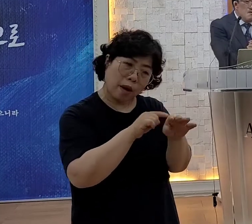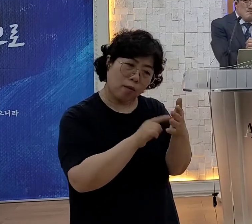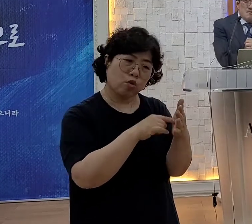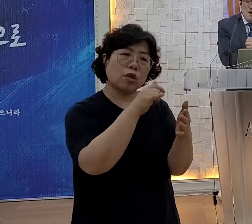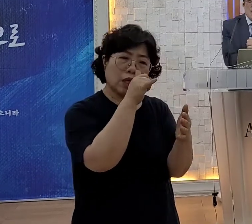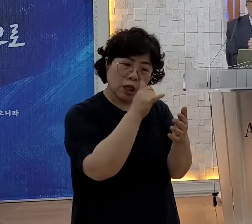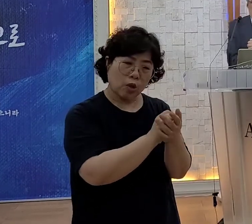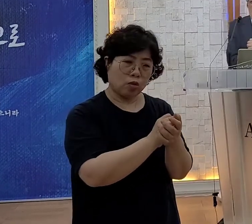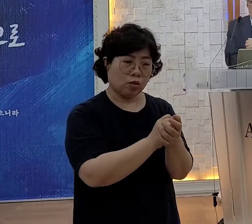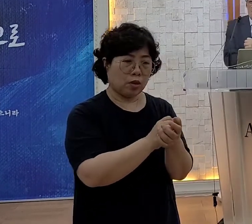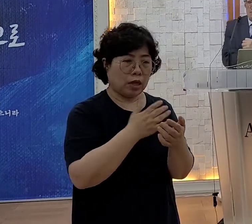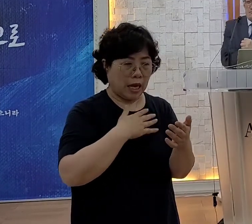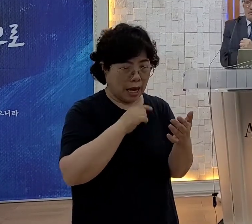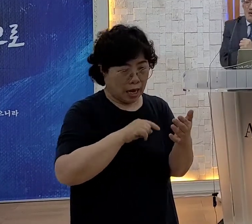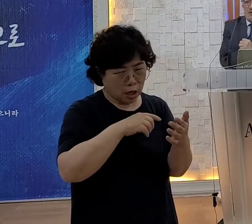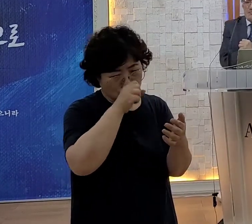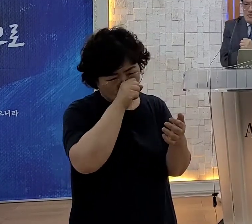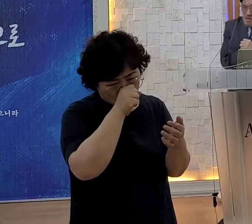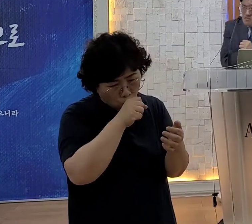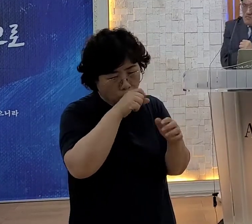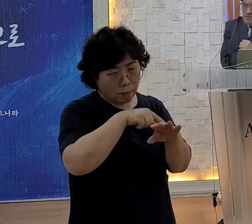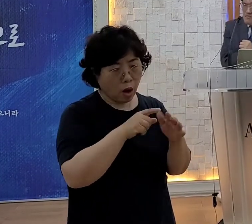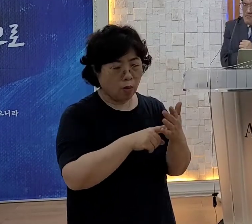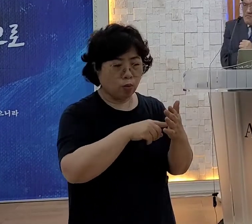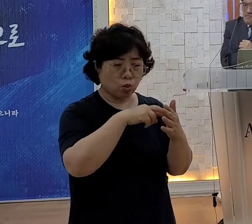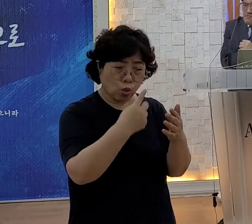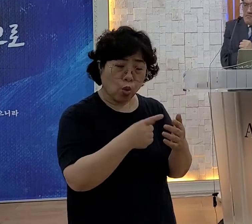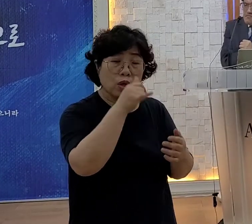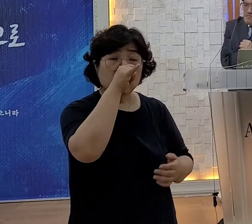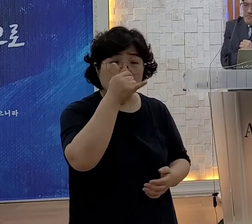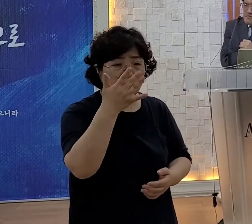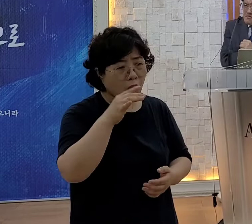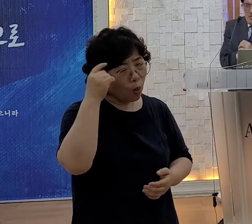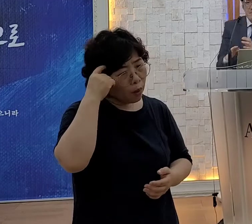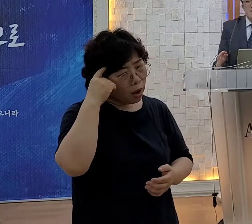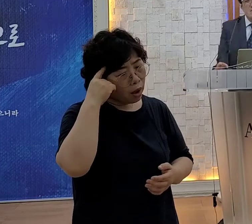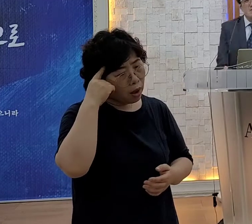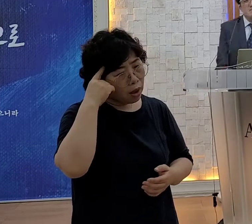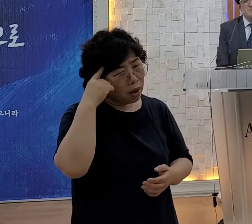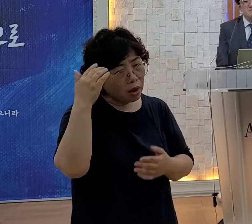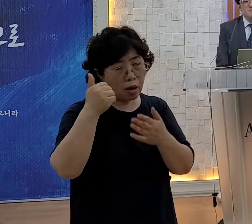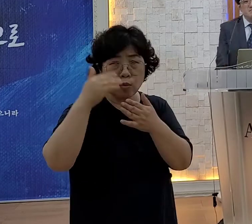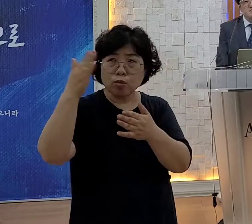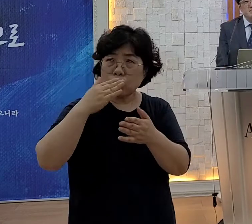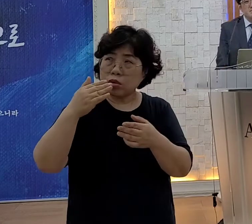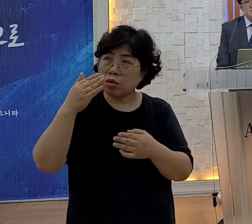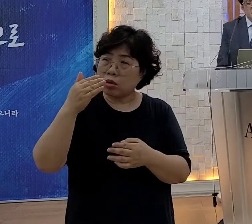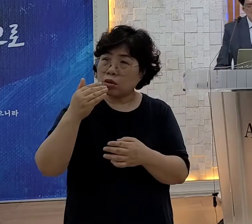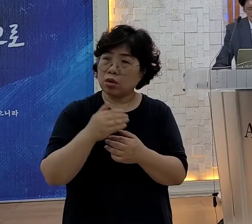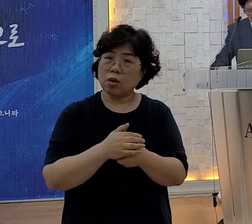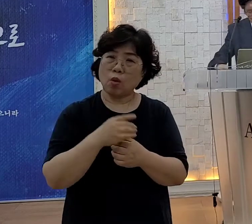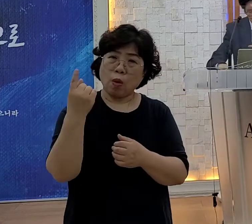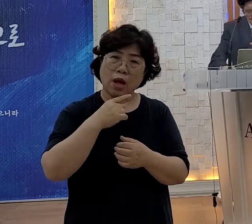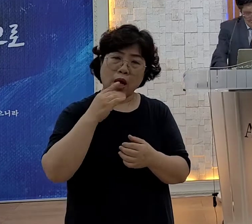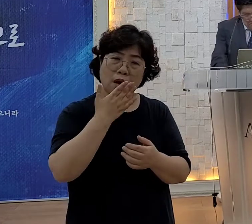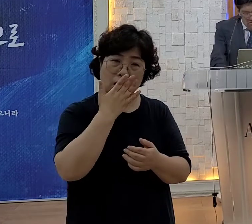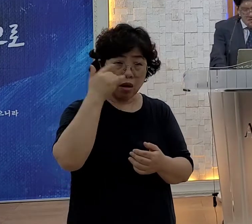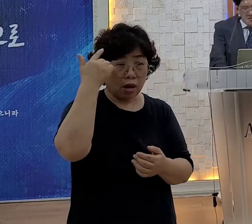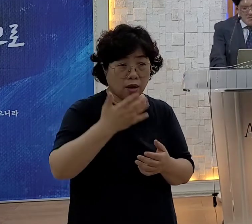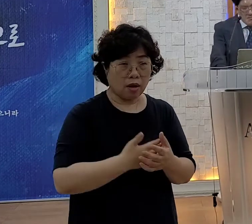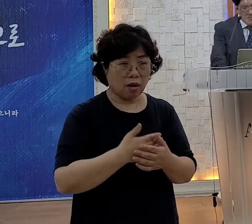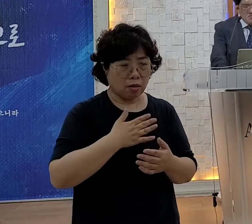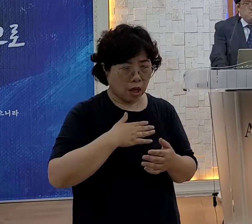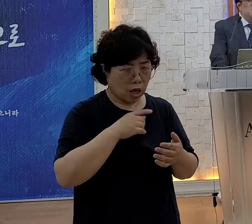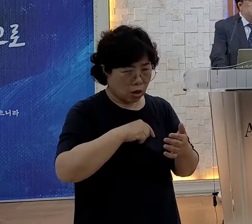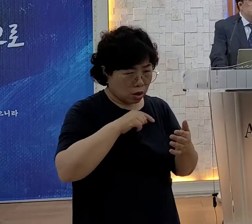그러고 그래도 내 안에 뭔가 그래도 좀 선한 마음이 있지 않습니까? 천만의 말씀. 여러분 꼭